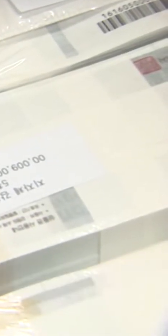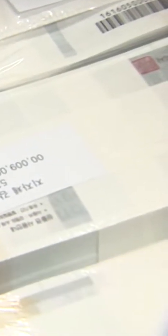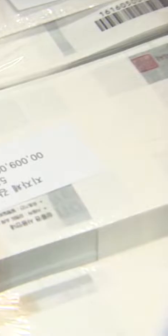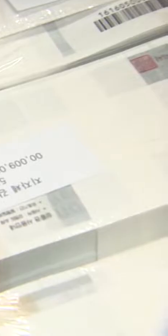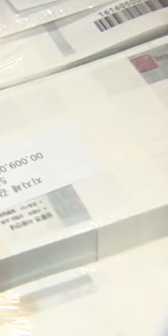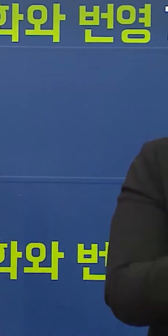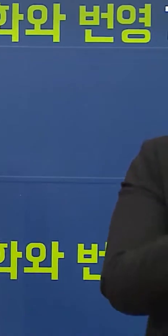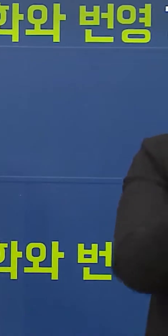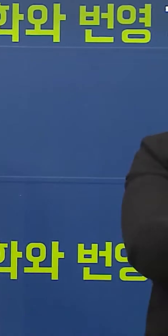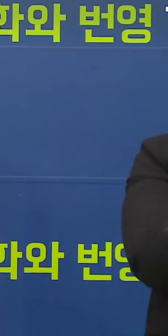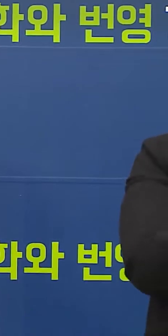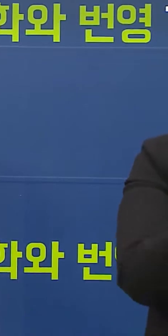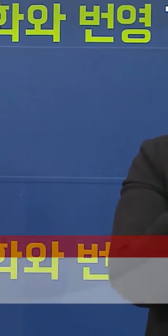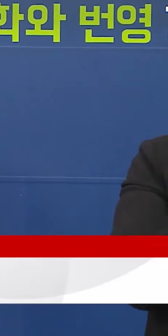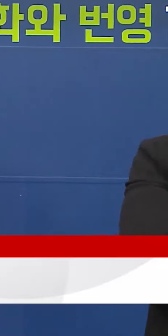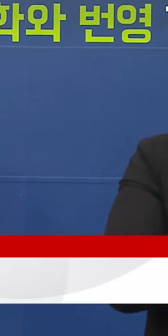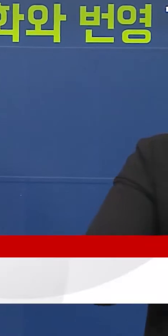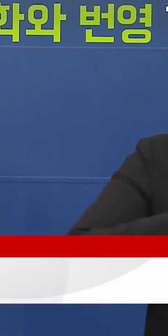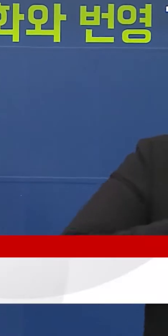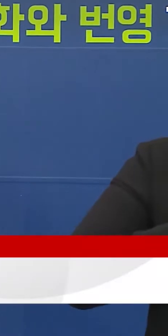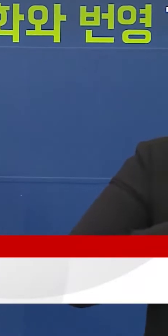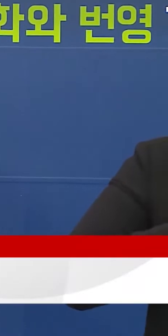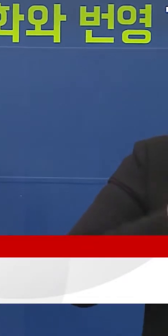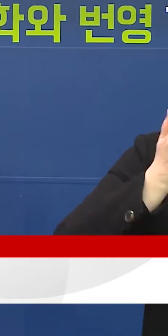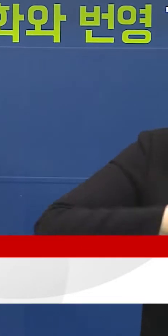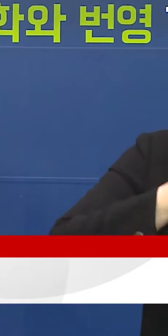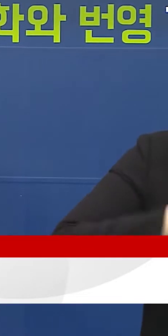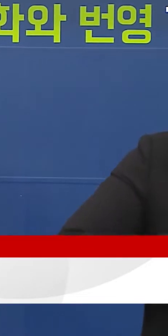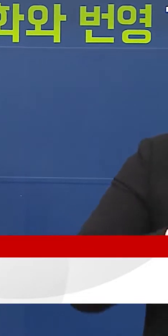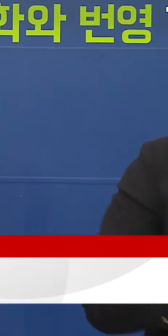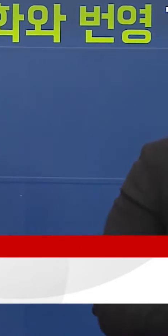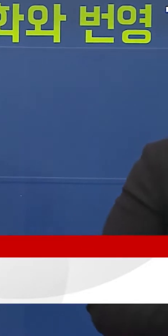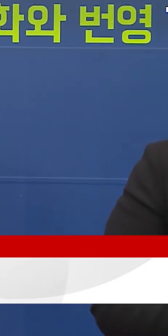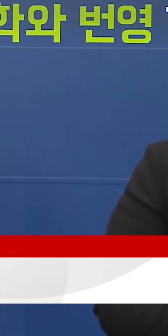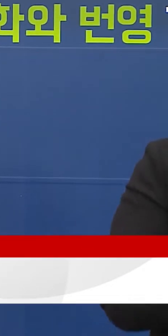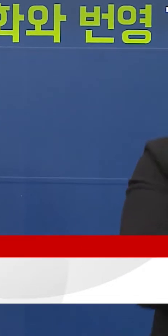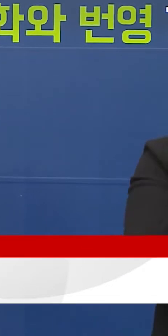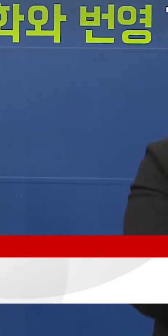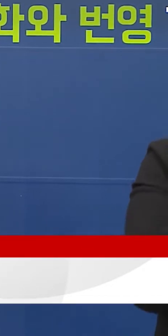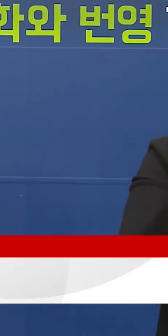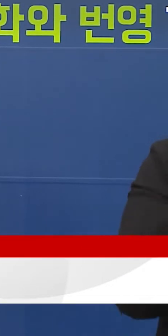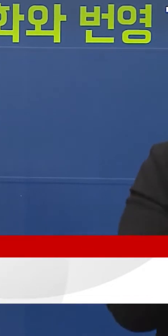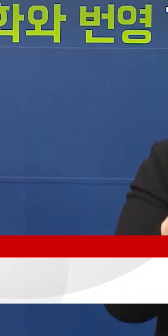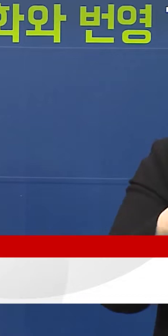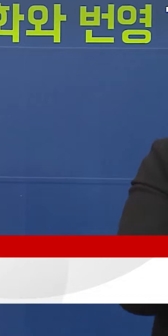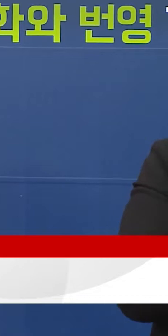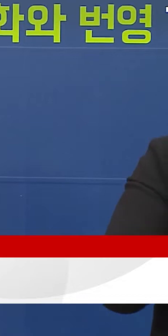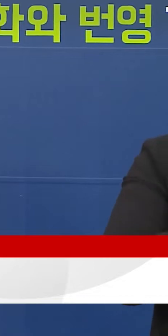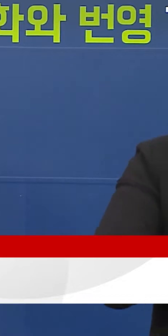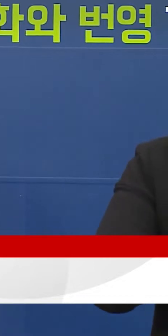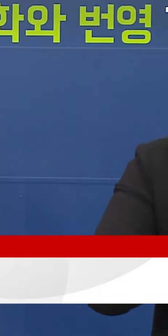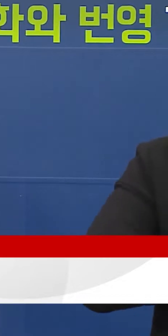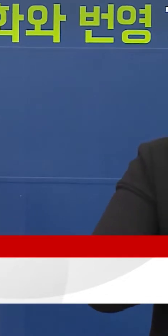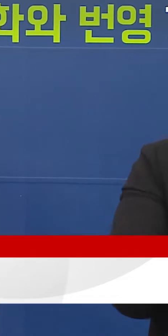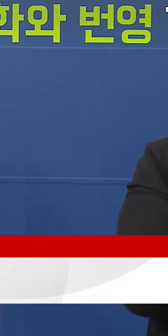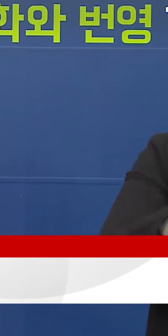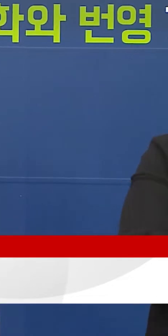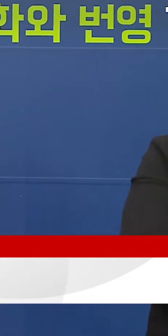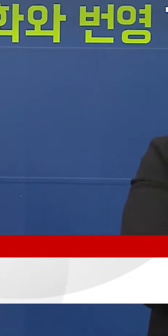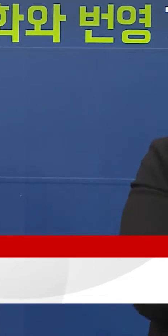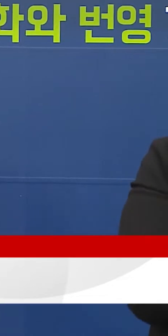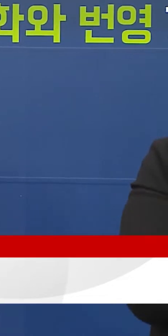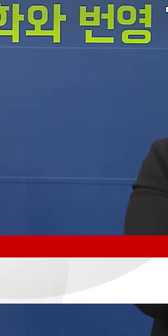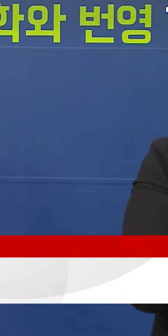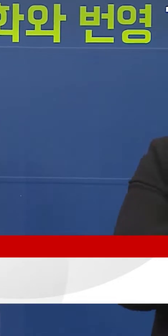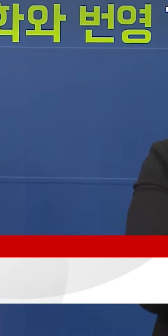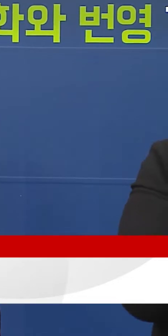방침입니다. 작은 규모의 경제활동들은 같이 병행을 해주시면 우리가 이런 어려움을 함께 이겨낼